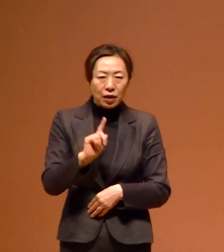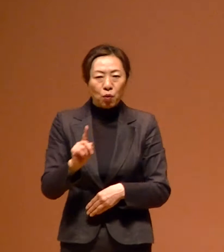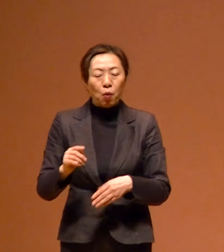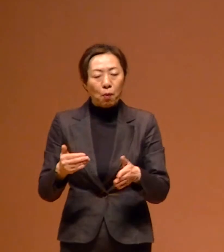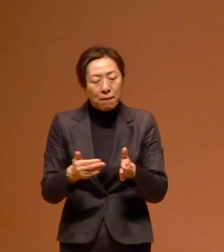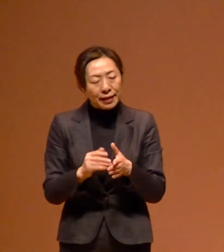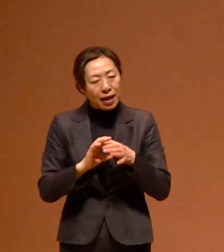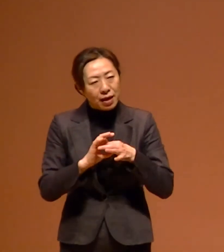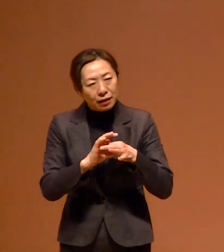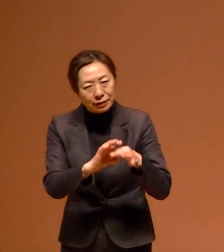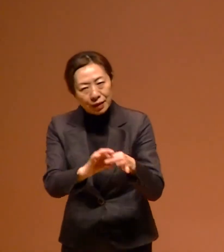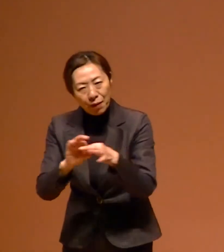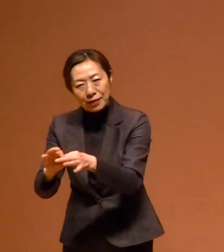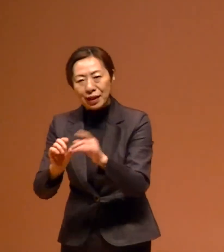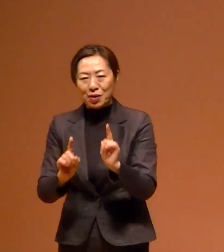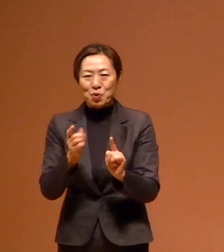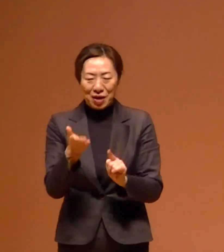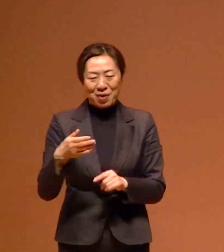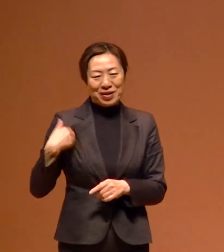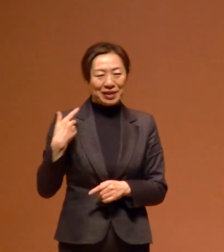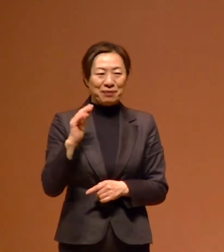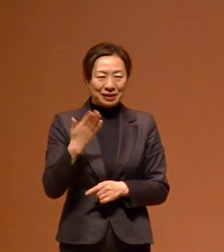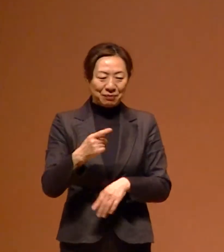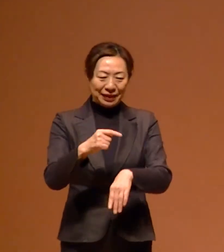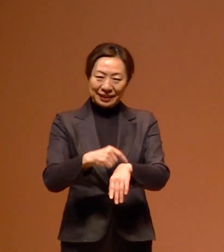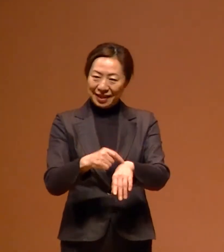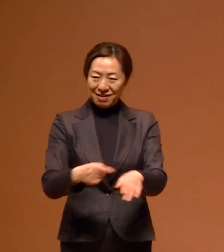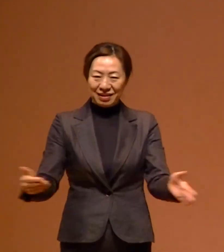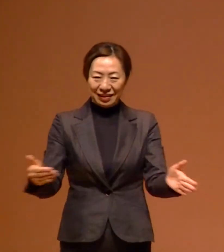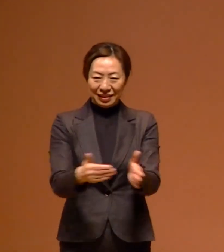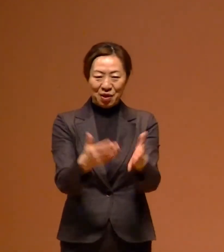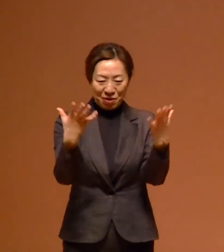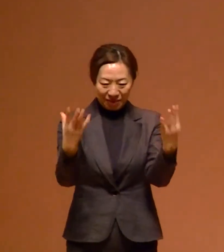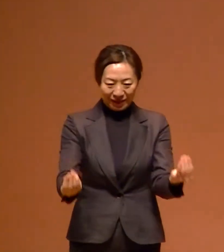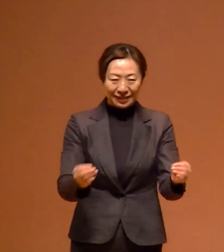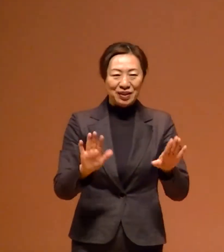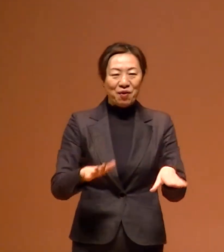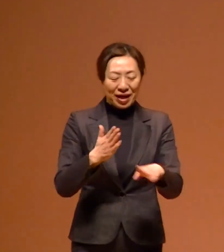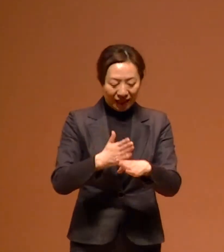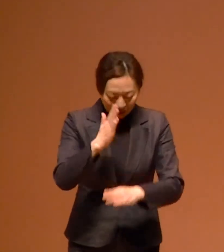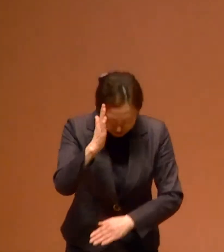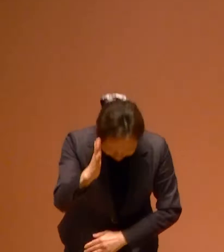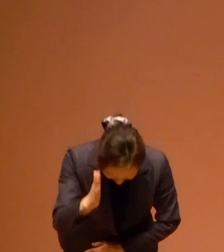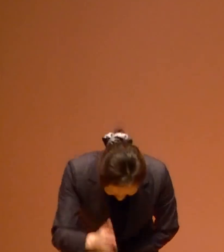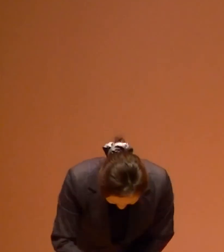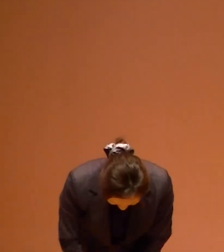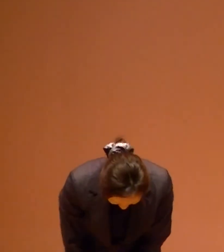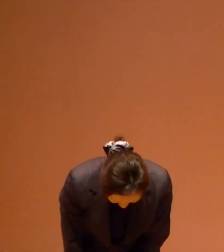伝えられるかわかんないですけども、時間ですので、これで終わりにしたいと思います。今日はどうもありがとうございました。